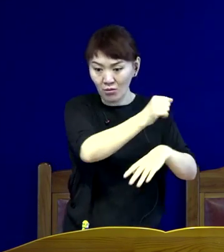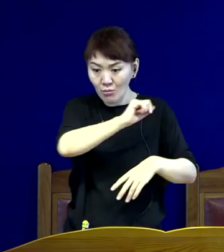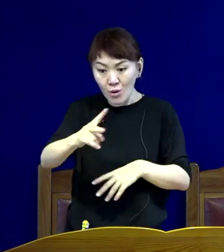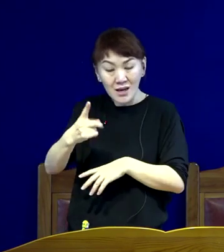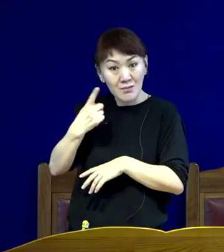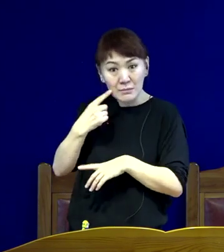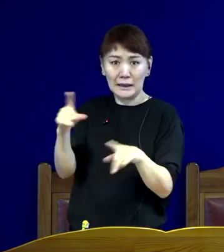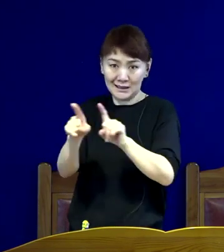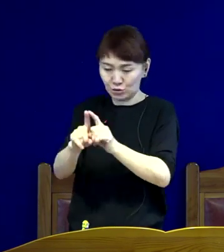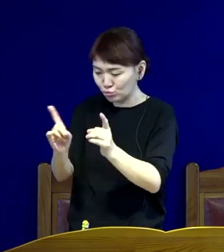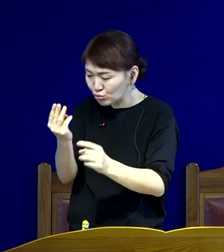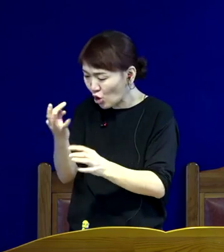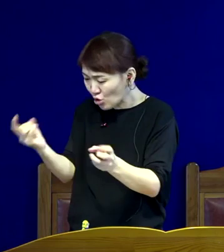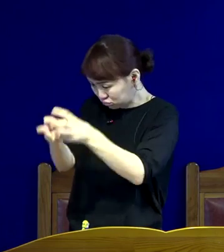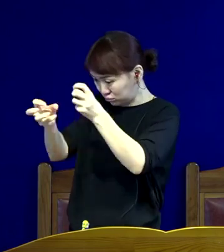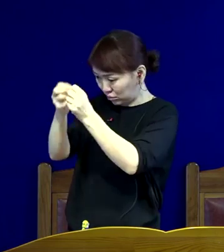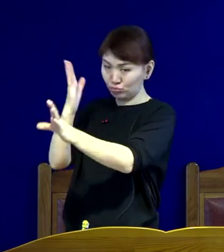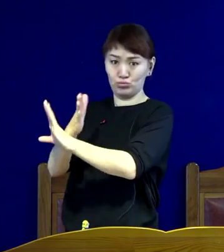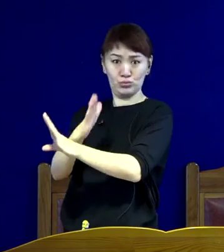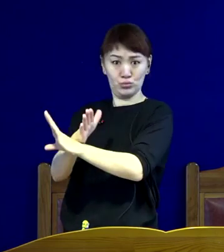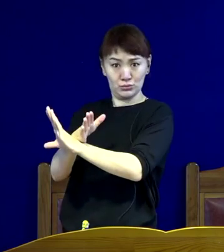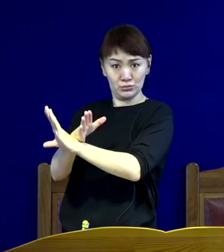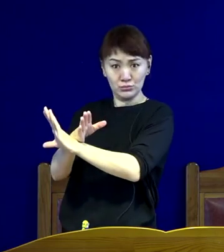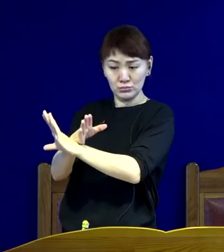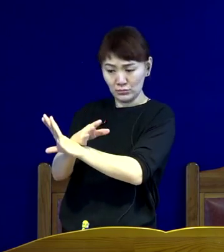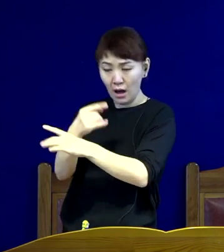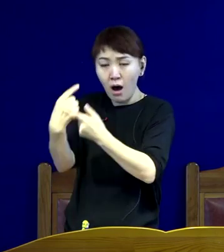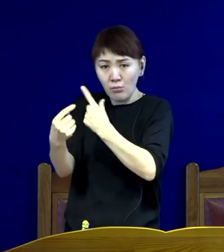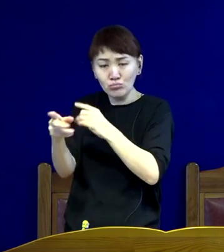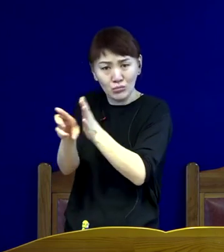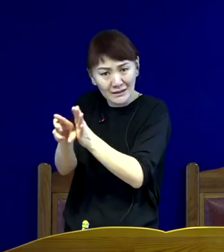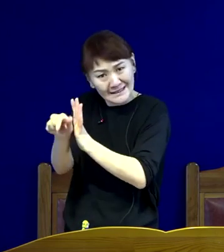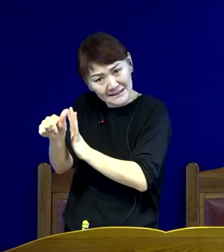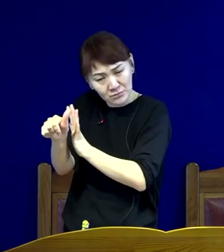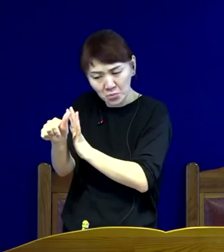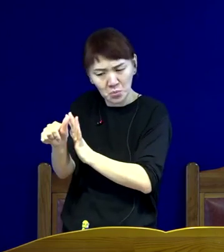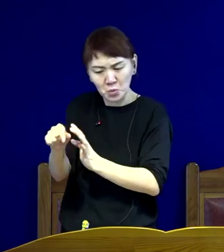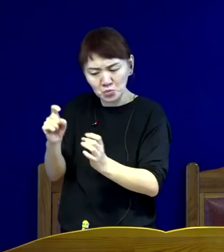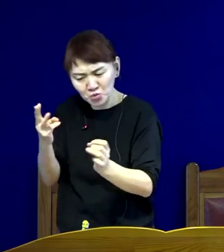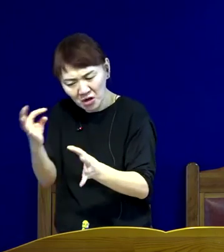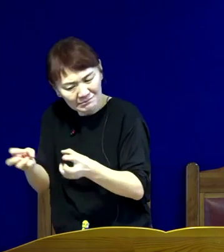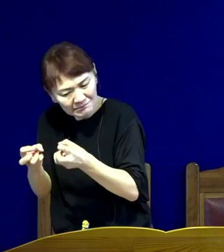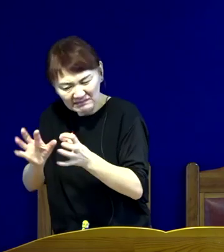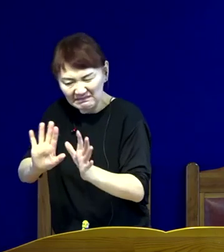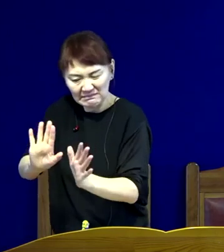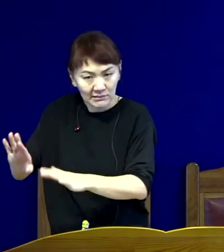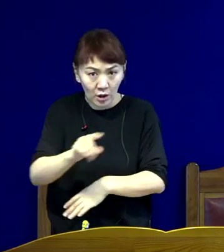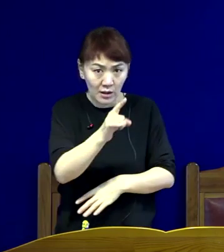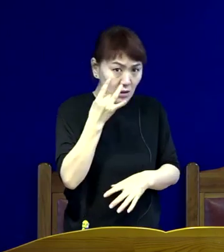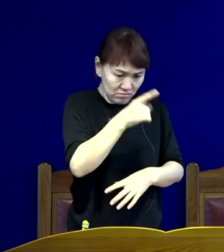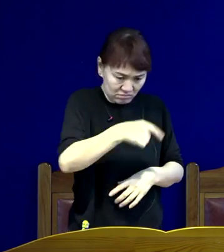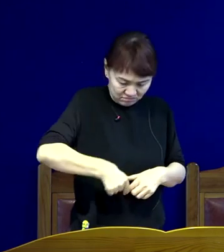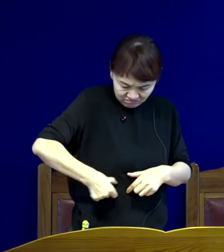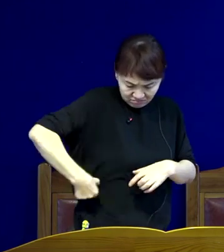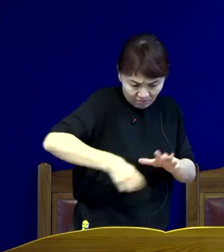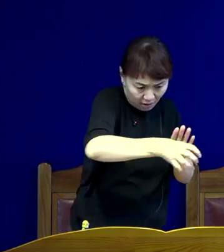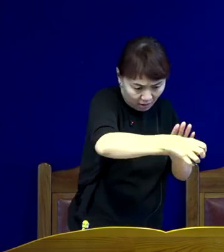хүний шороогоор бүтээчгээд яагаад заавал эмэгтэй хүнийг тэр эрэгтэй хүний хавирганаас бүтээсэн бэ?